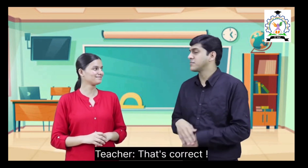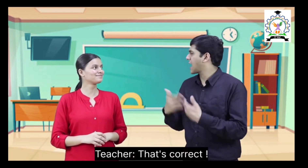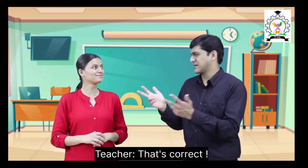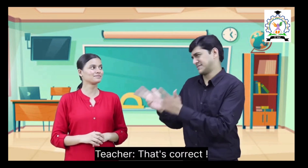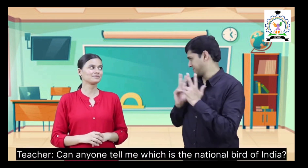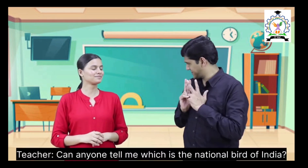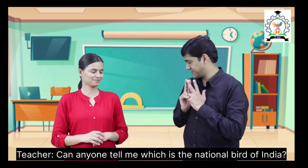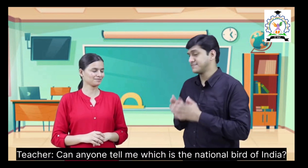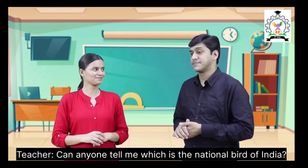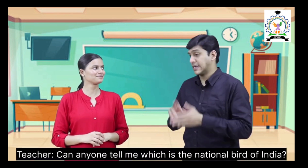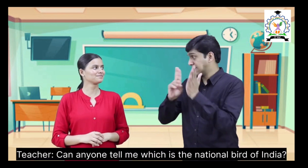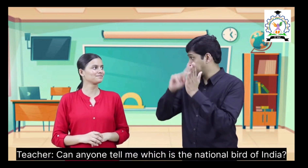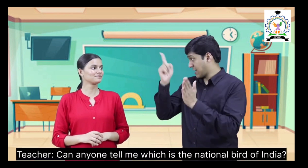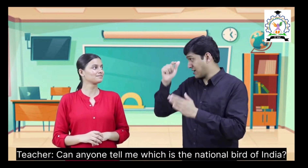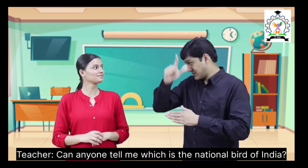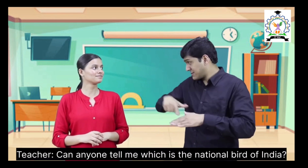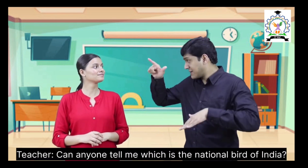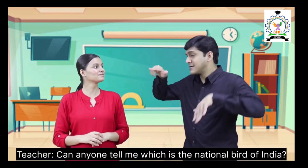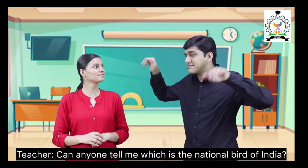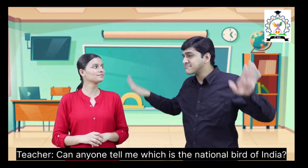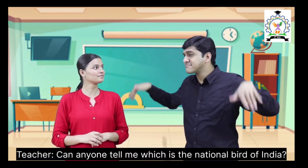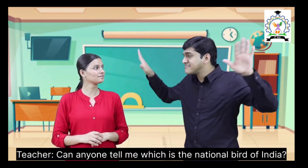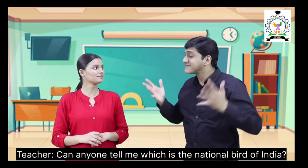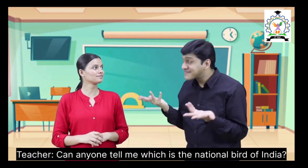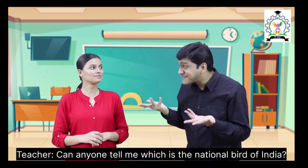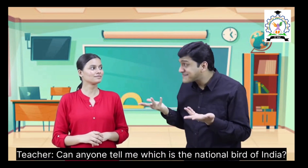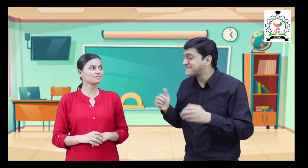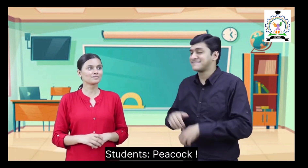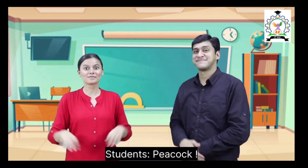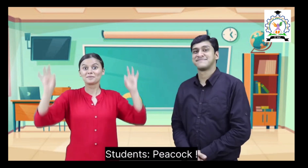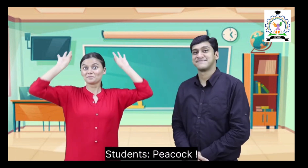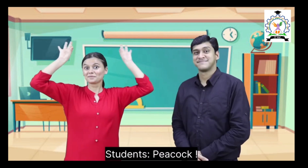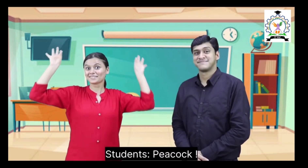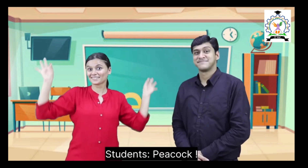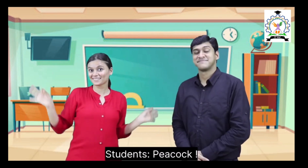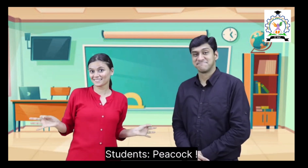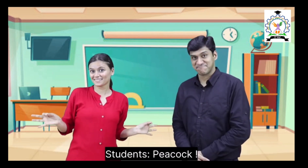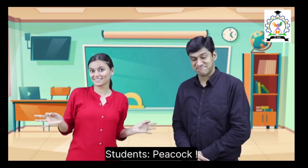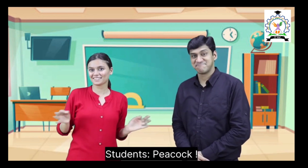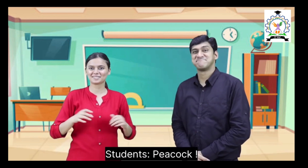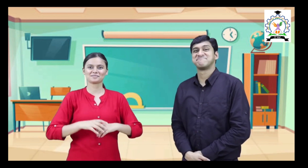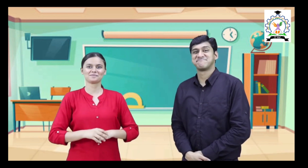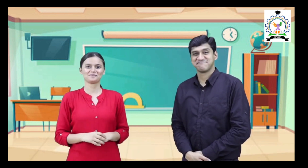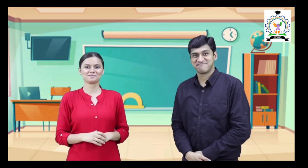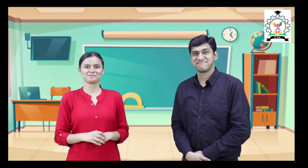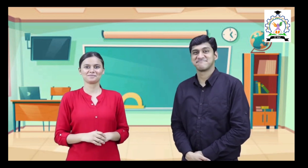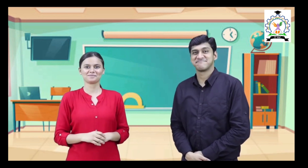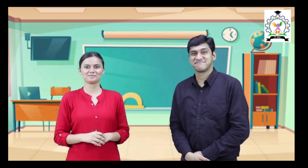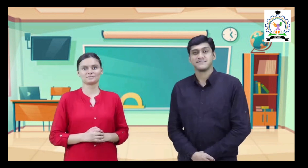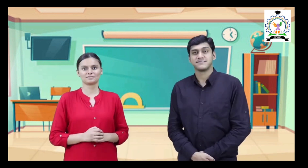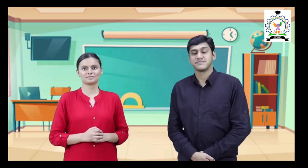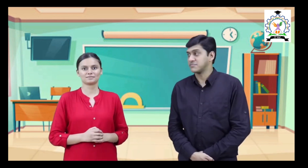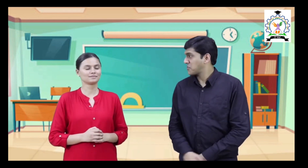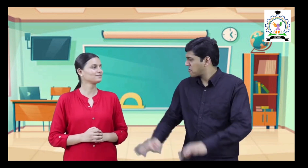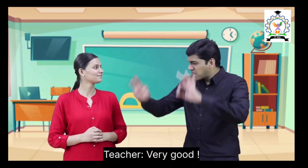ये भी बिल्कुल सही बताया। अच्छा अब ये बताओ, राष्ट्रीय पक्षी कौन सा है भारत का? मोर।